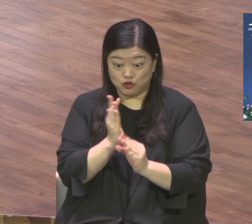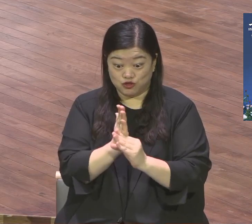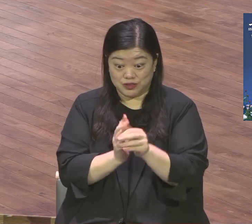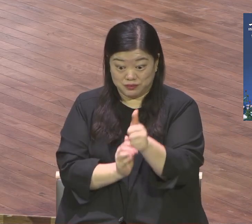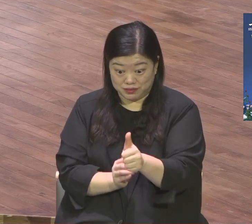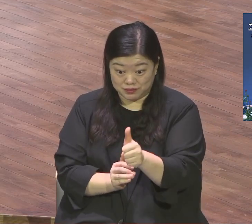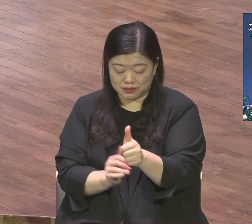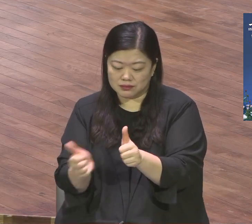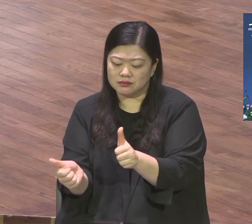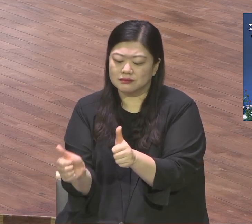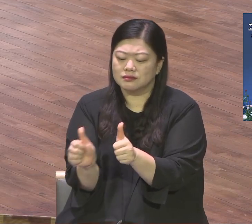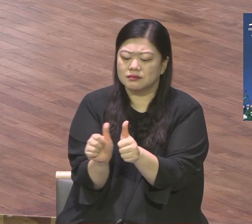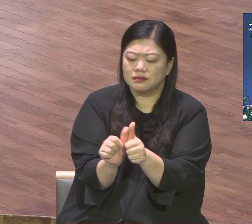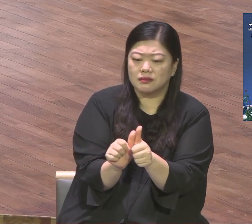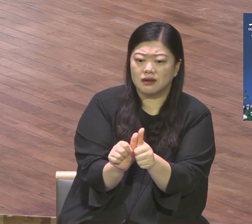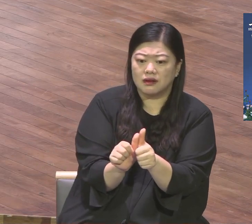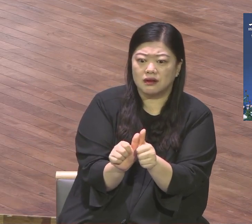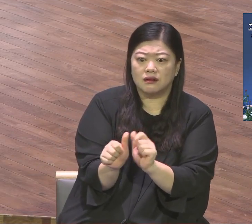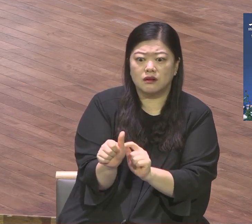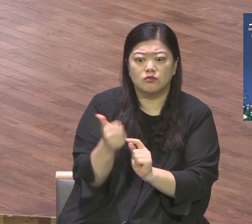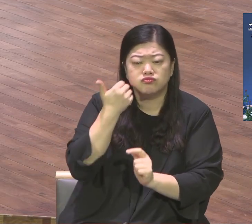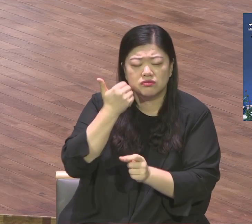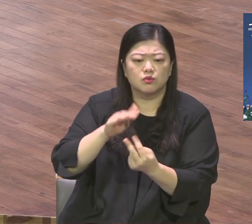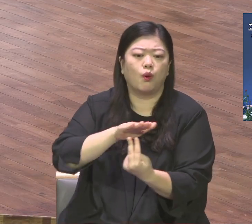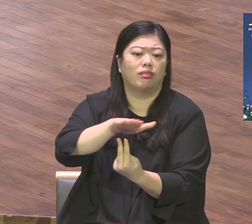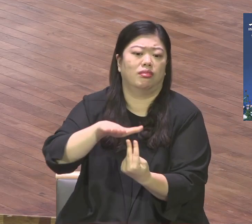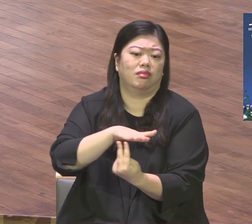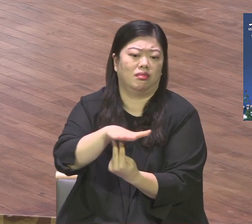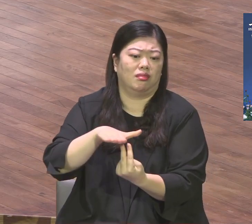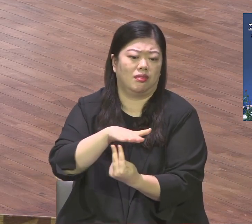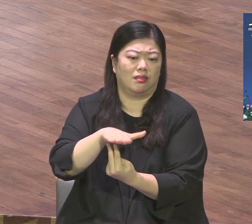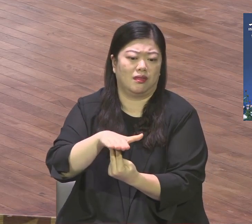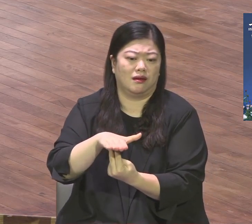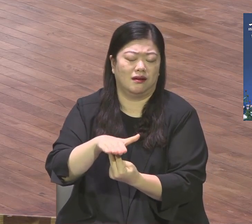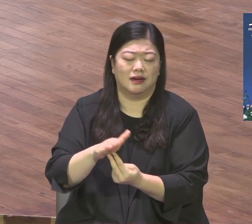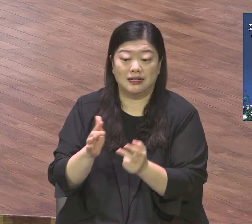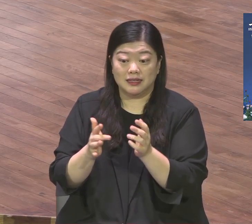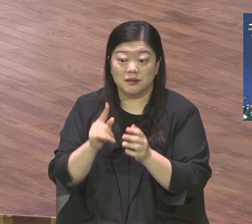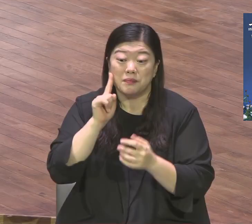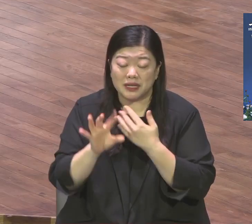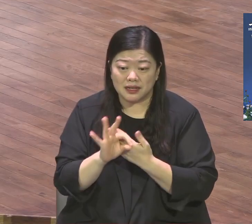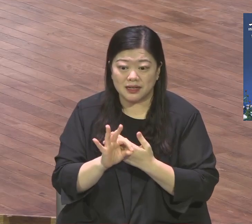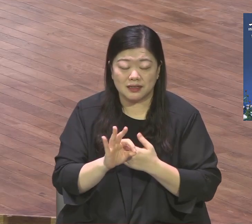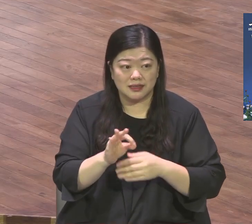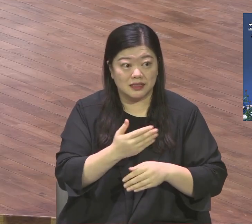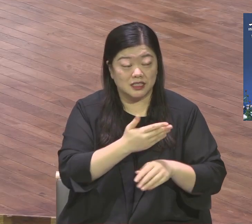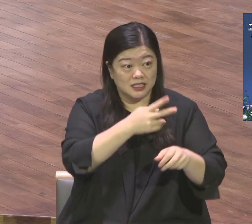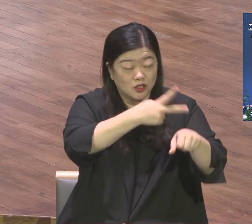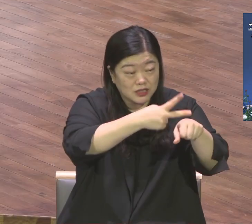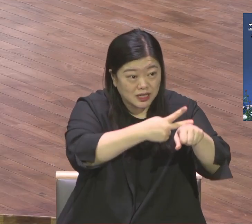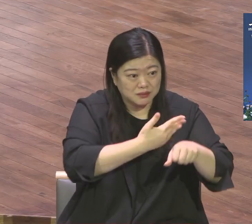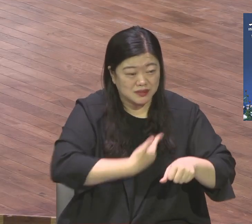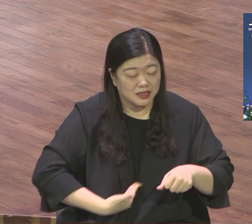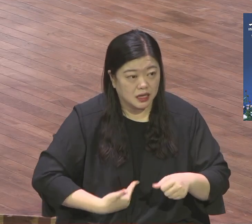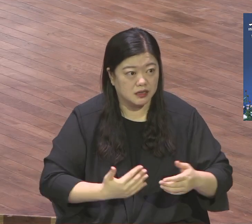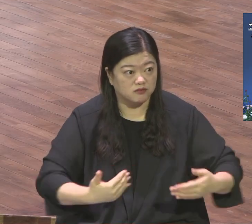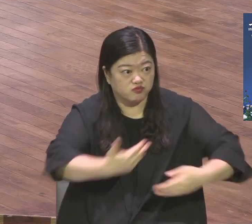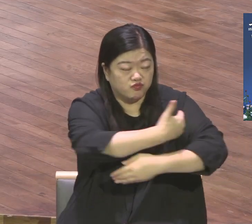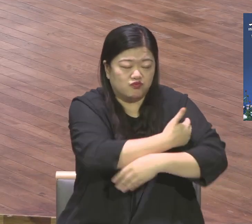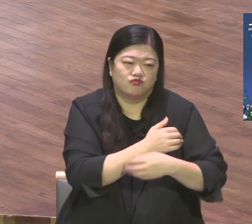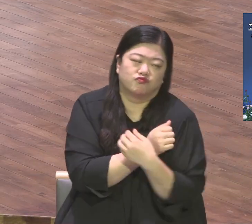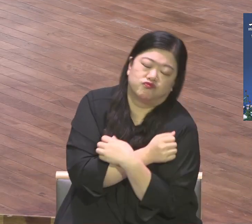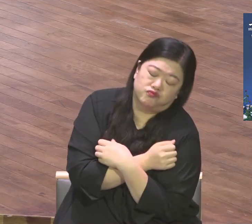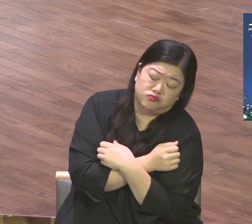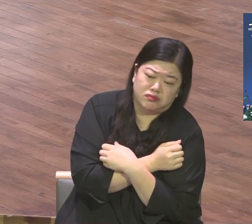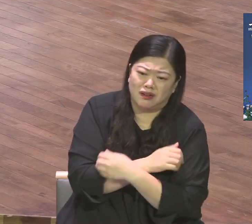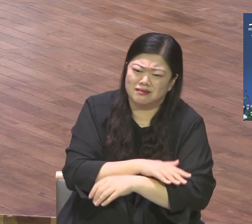품에 안겨서 누웠다 라고 할 정도로 친밀한 제자가 요한이에요. 유일합니다.